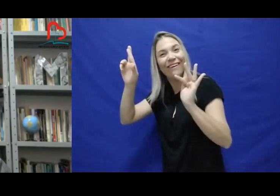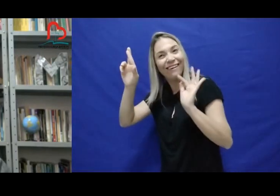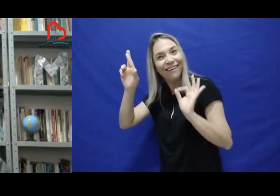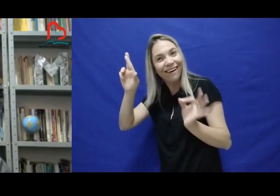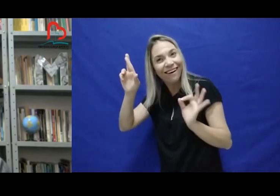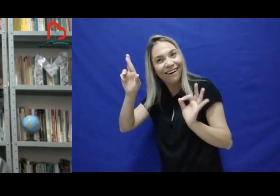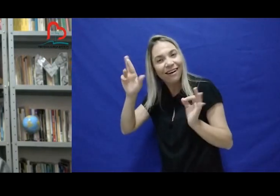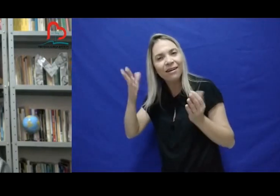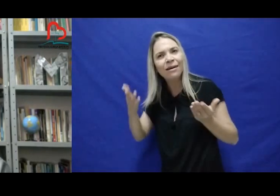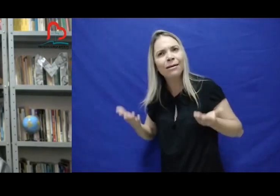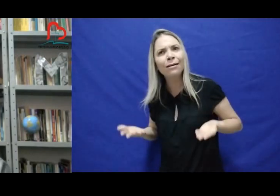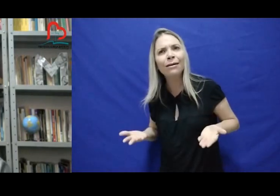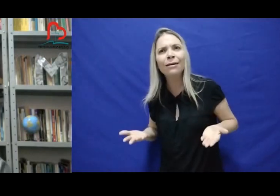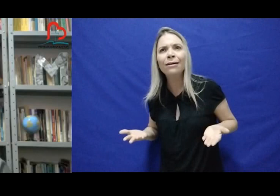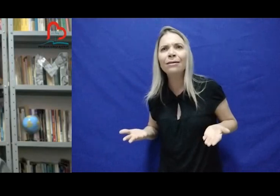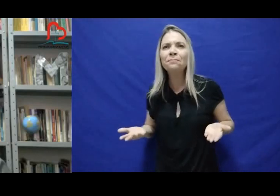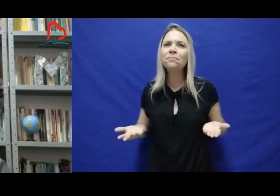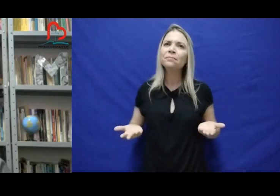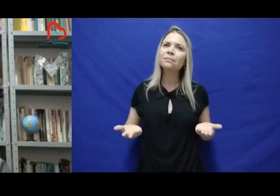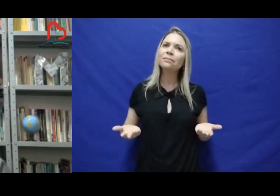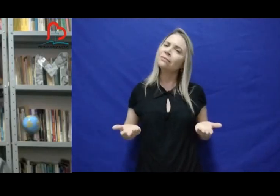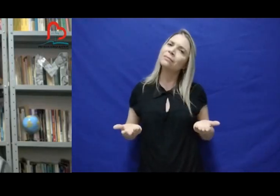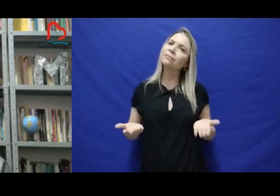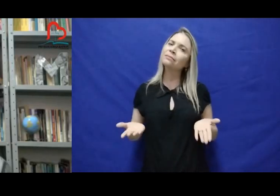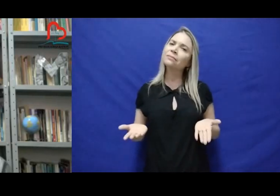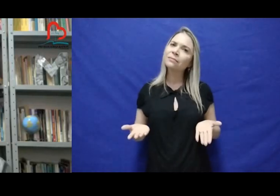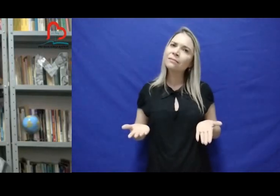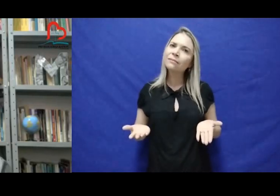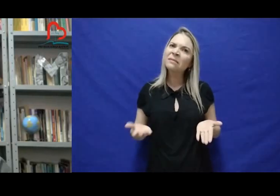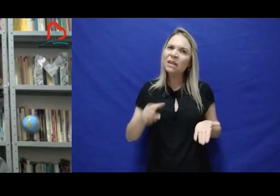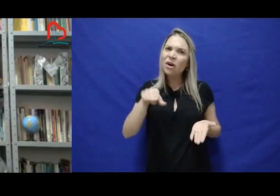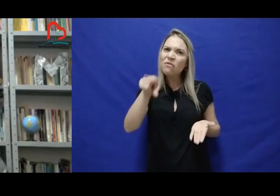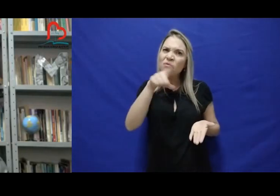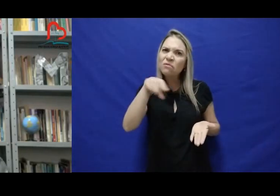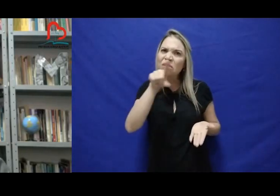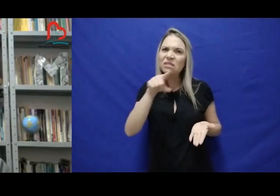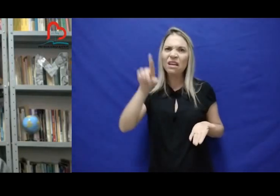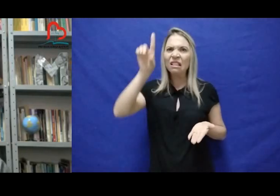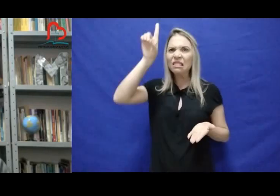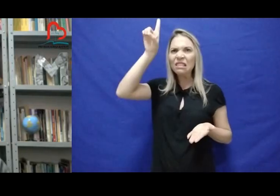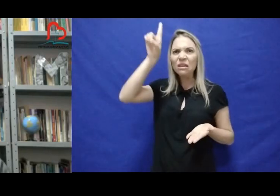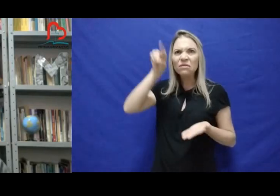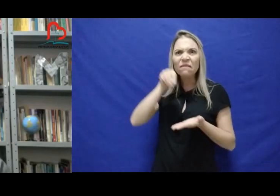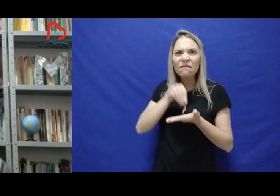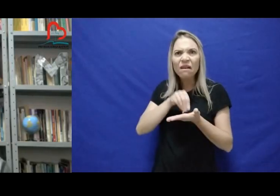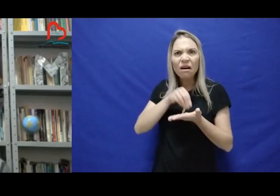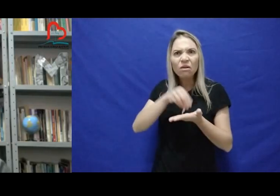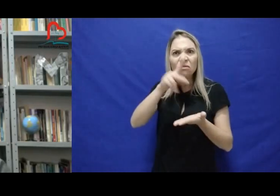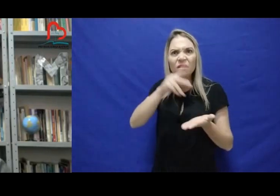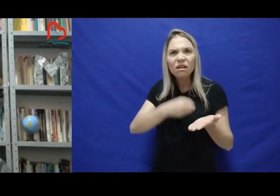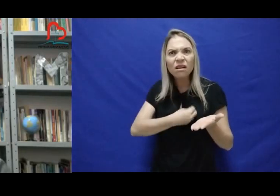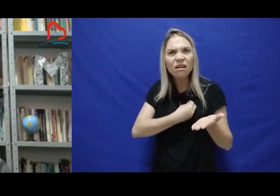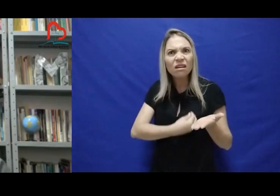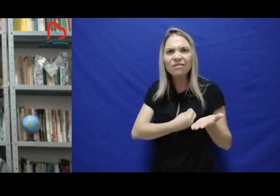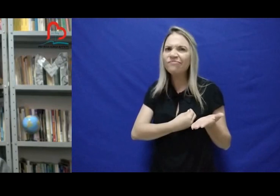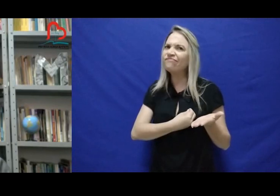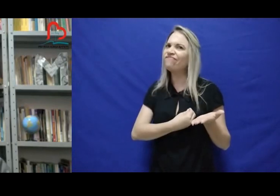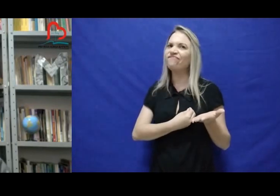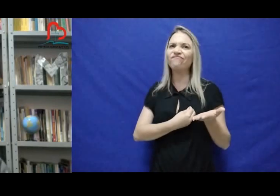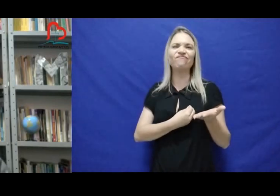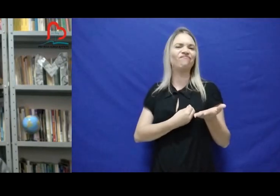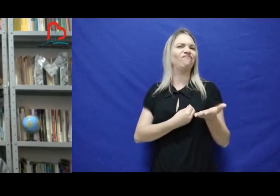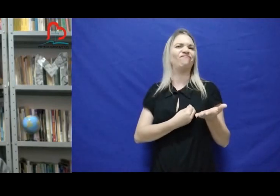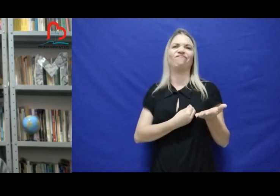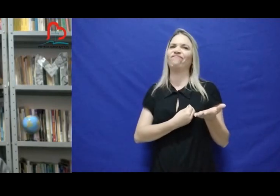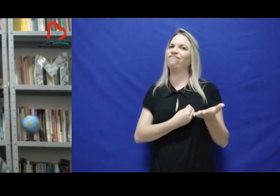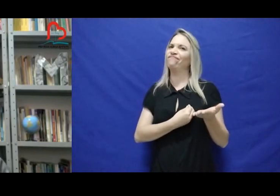Senhor. A palavra de Deus nos diz que ter bens desse mundo sem a aprovação de Deus é viver na miséria. O